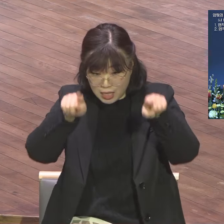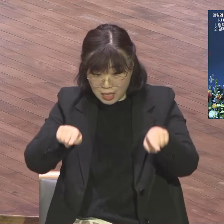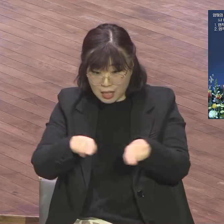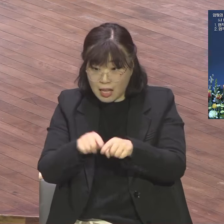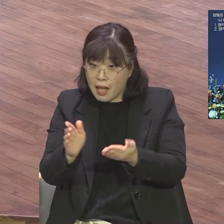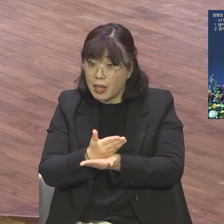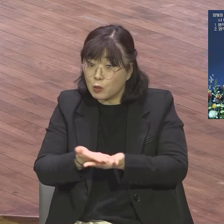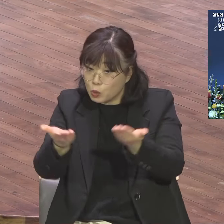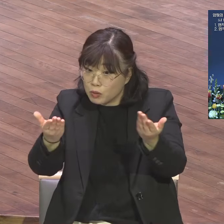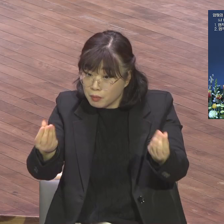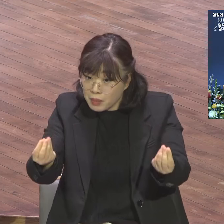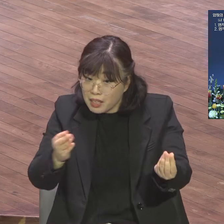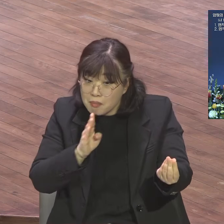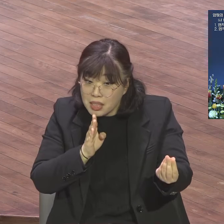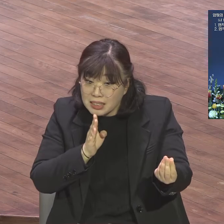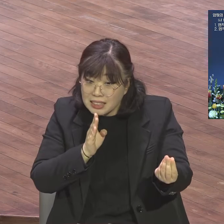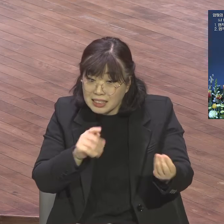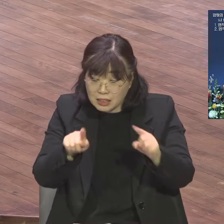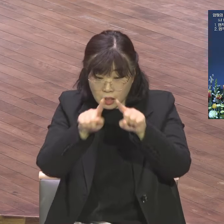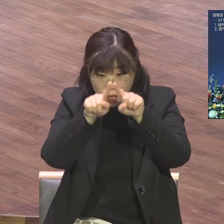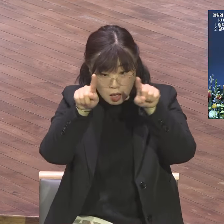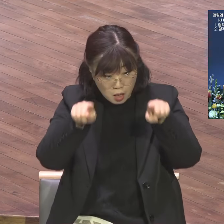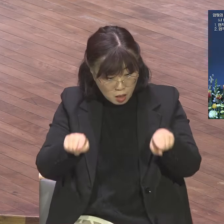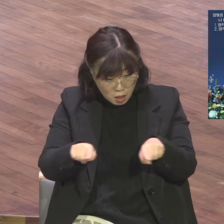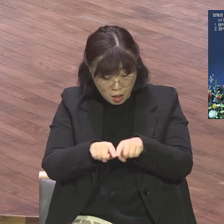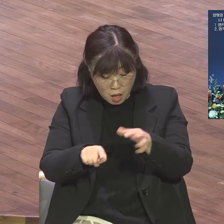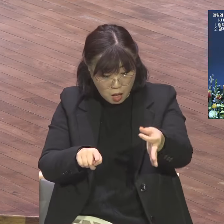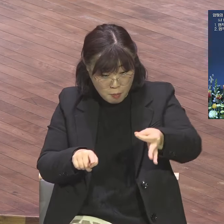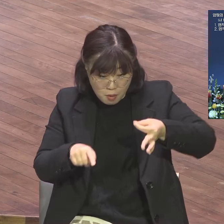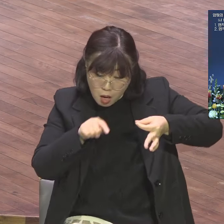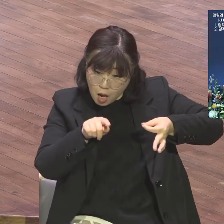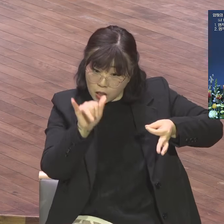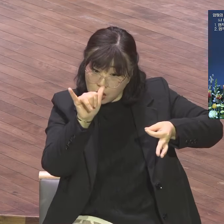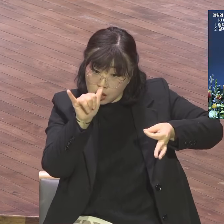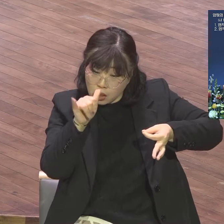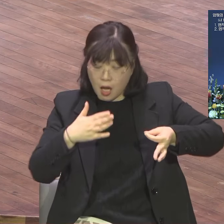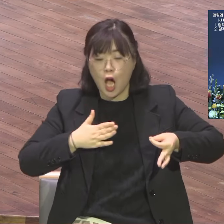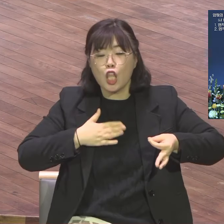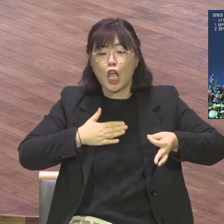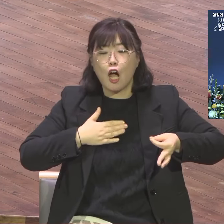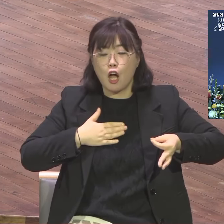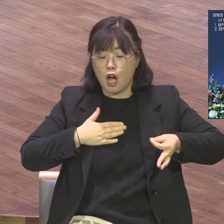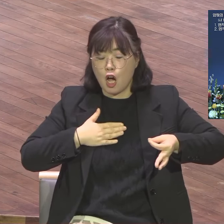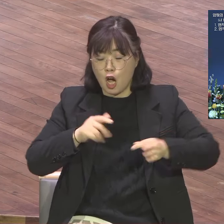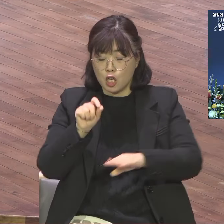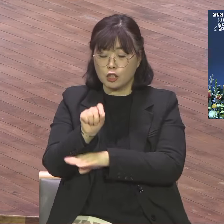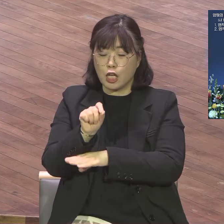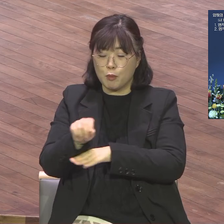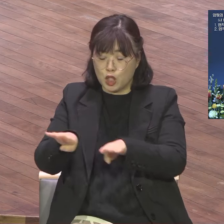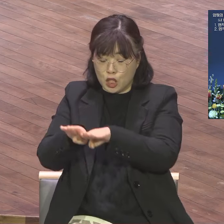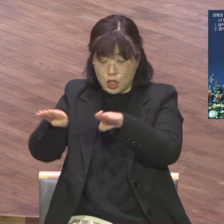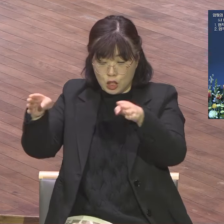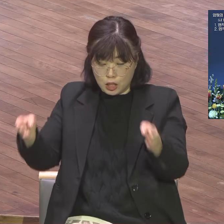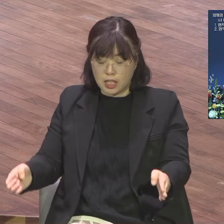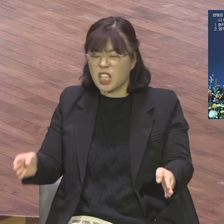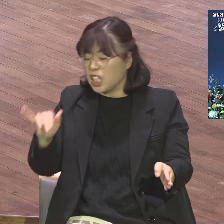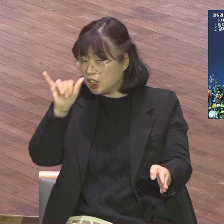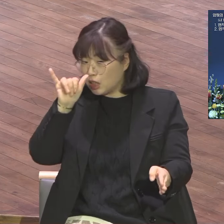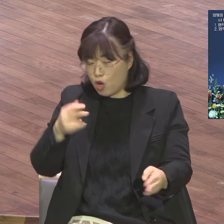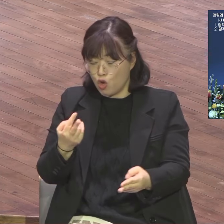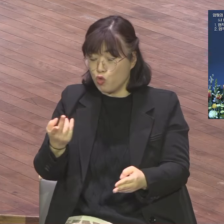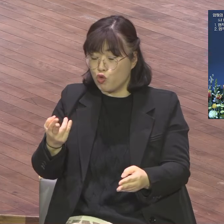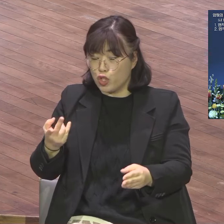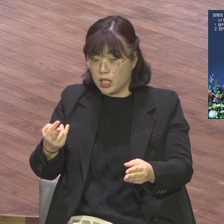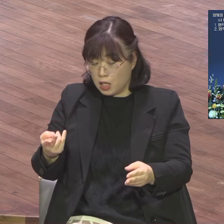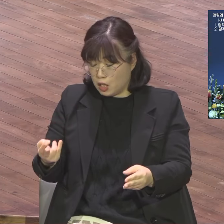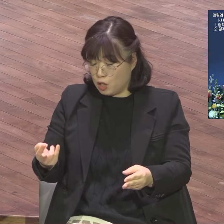주간 그 잡고 기도하라고. 저도 책상에다가 이렇게 유리가 깔려있잖아요. 그러면 앞면,